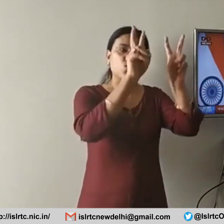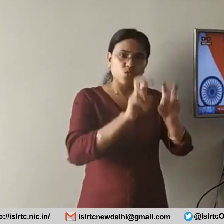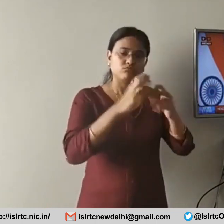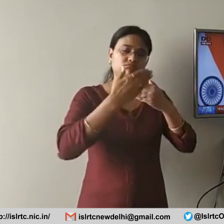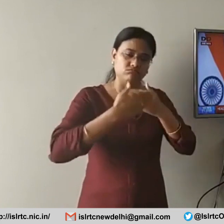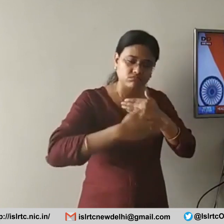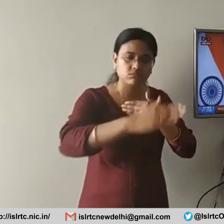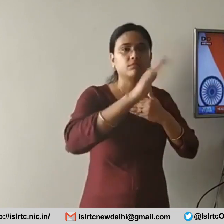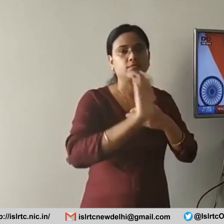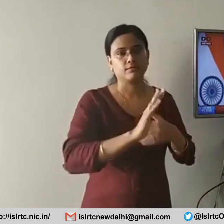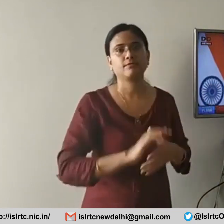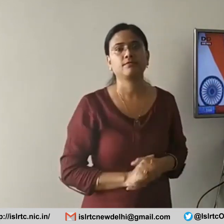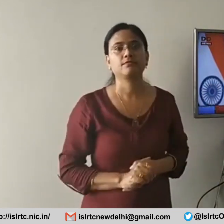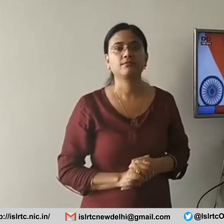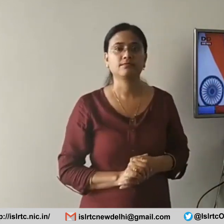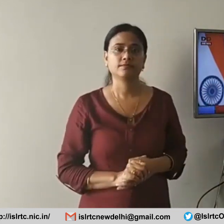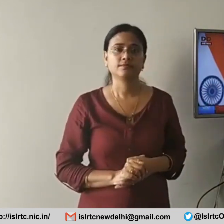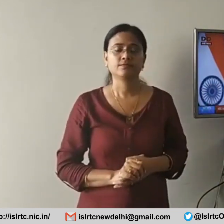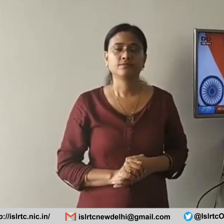को बढ़ाया जाए।